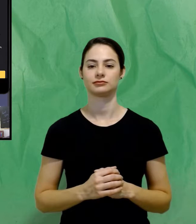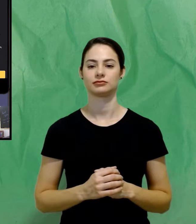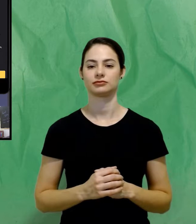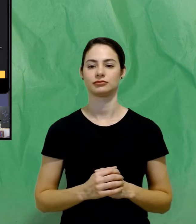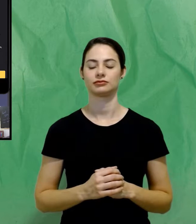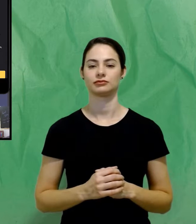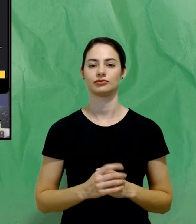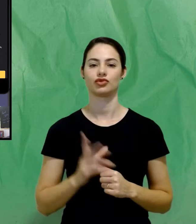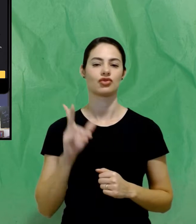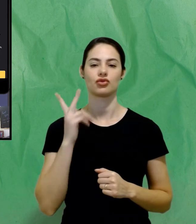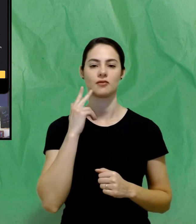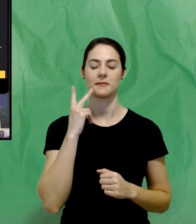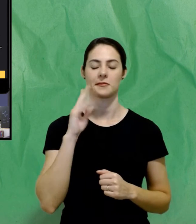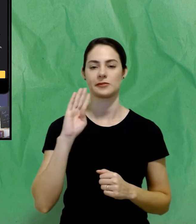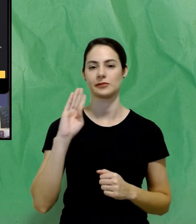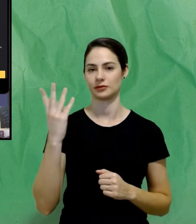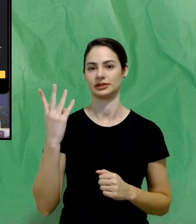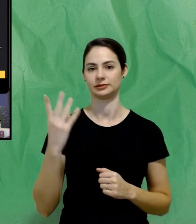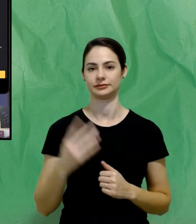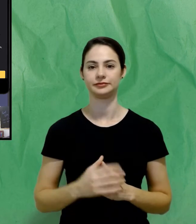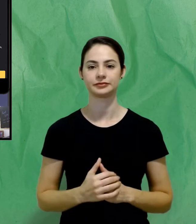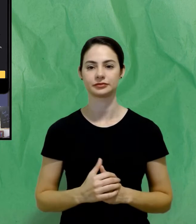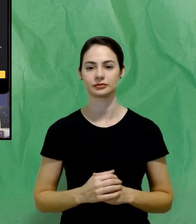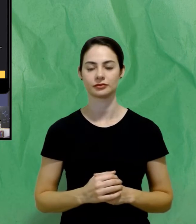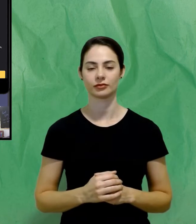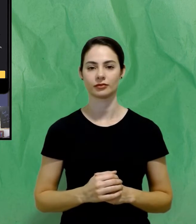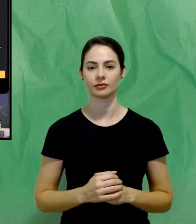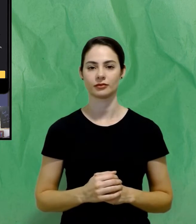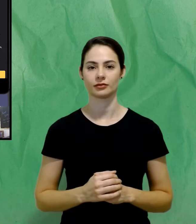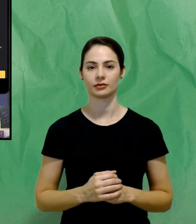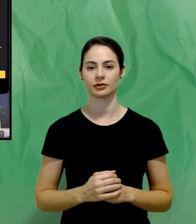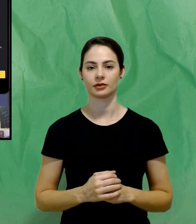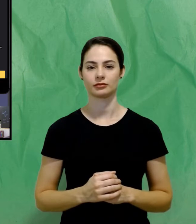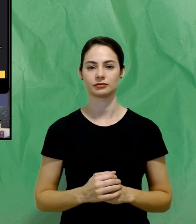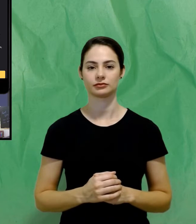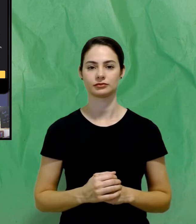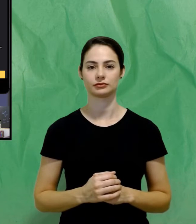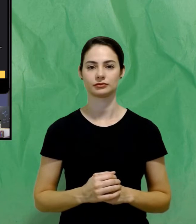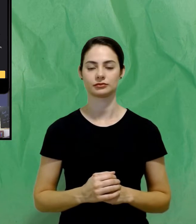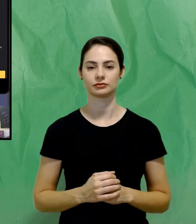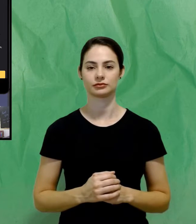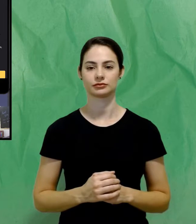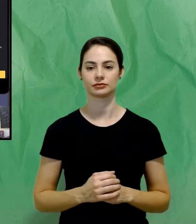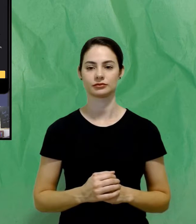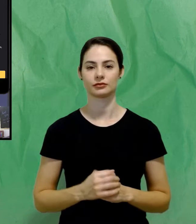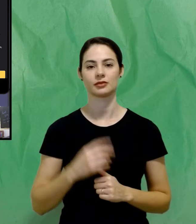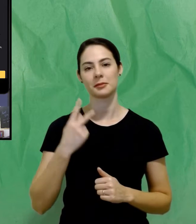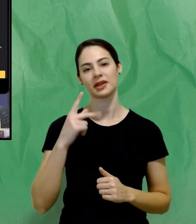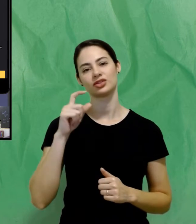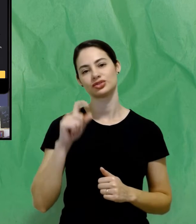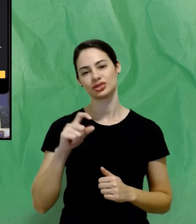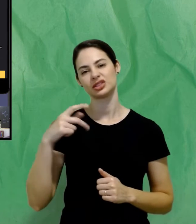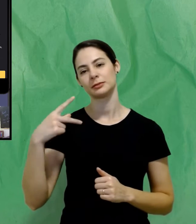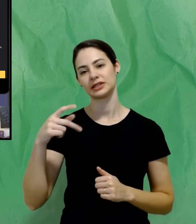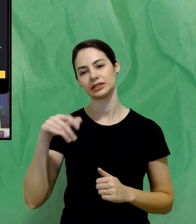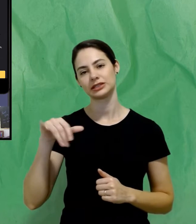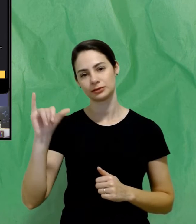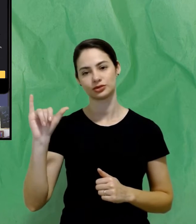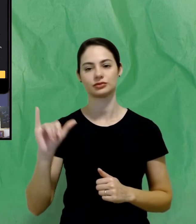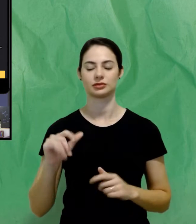4, né? Eu posso pôr aqui tanto o px, eu vou pôr um py também para poder forçar